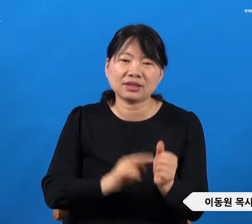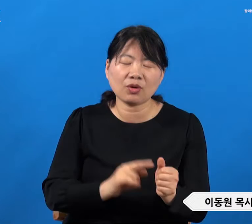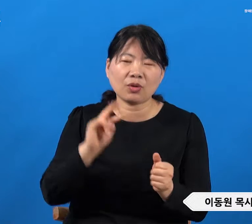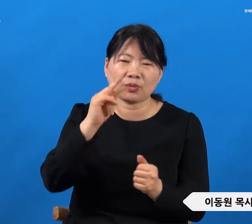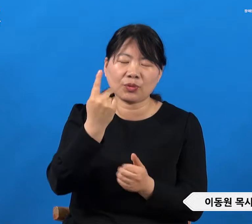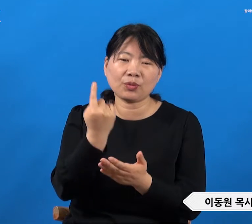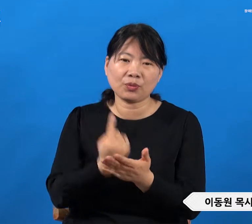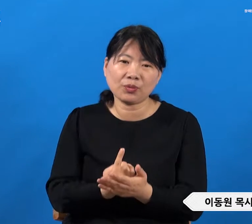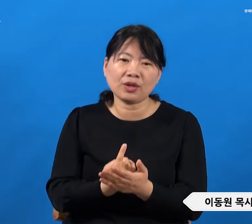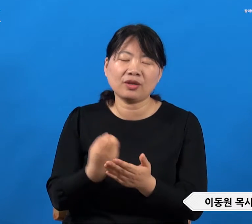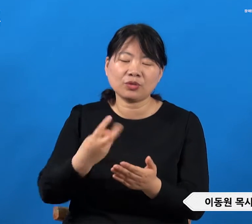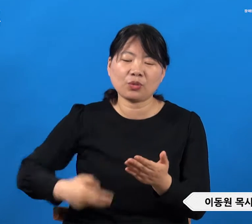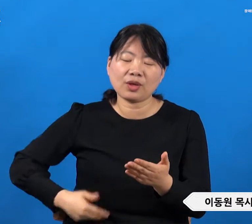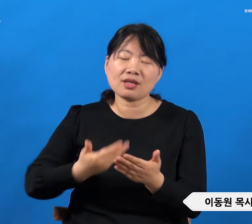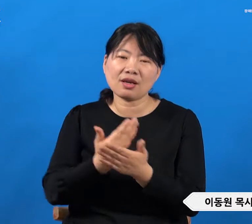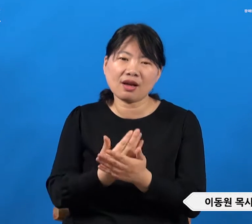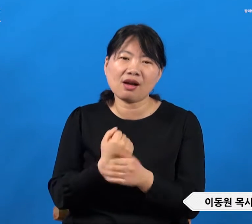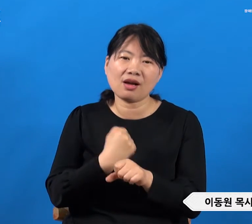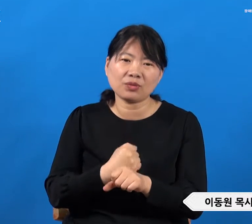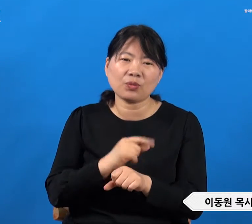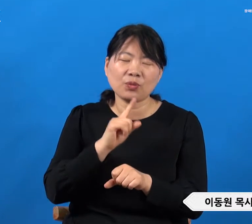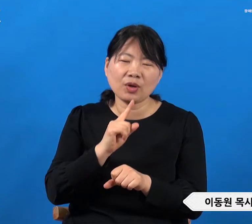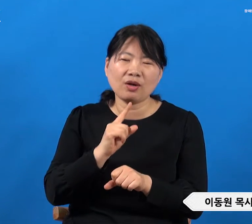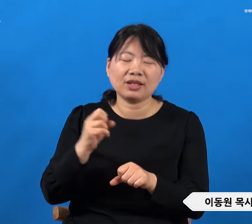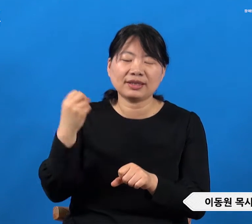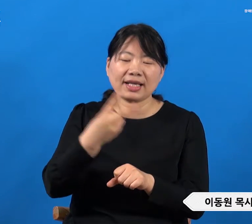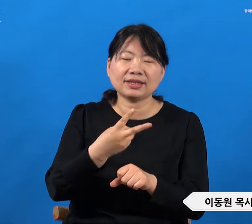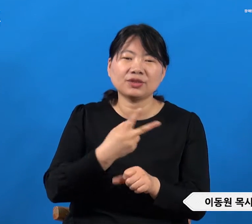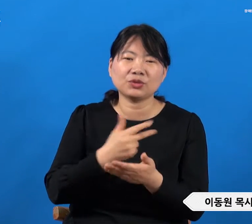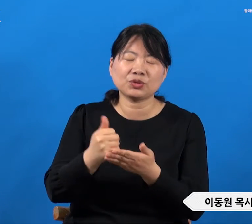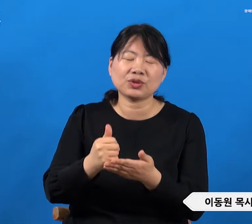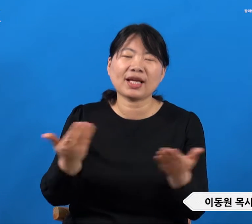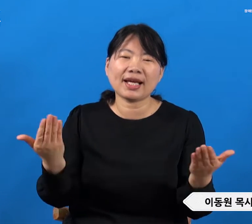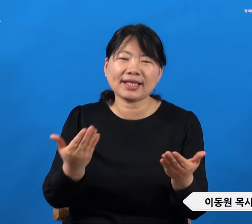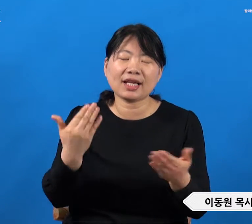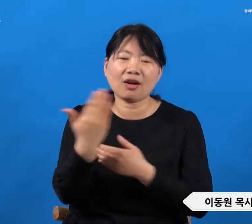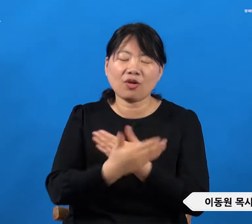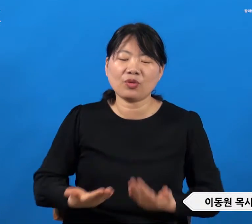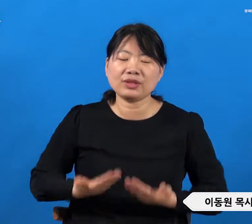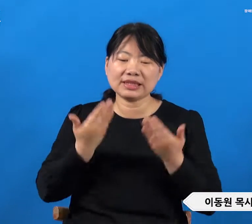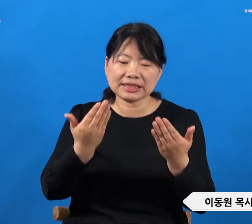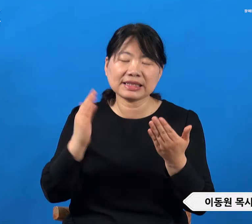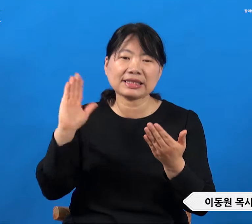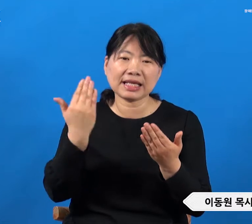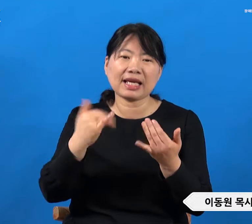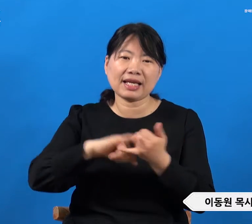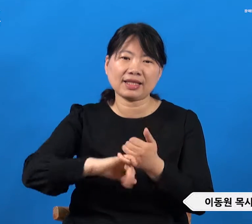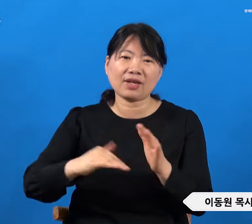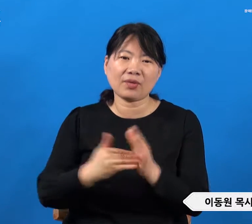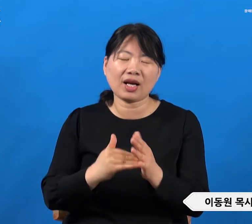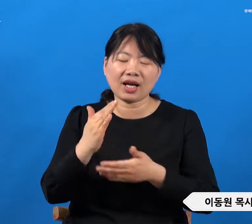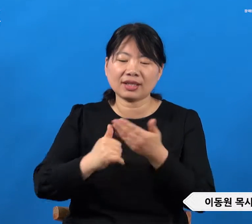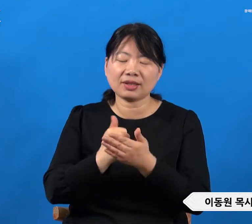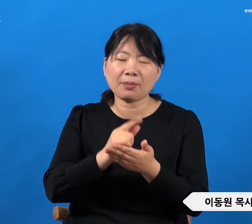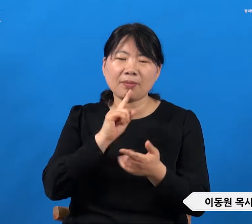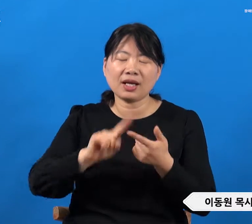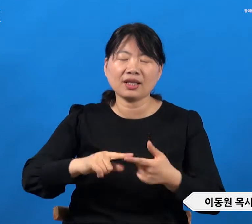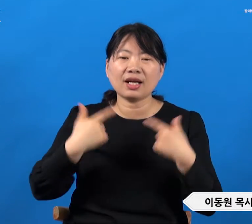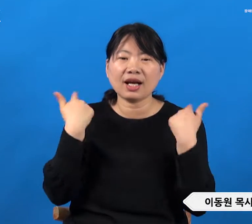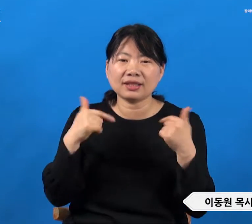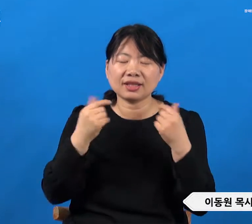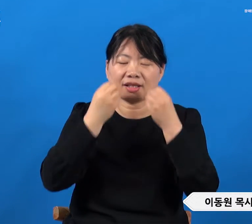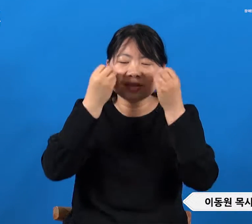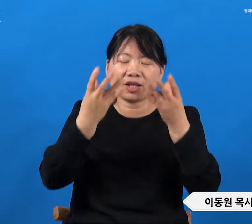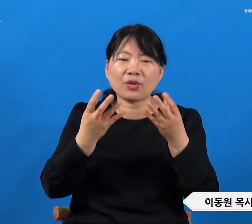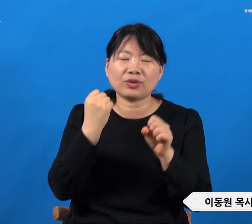백성들은 돌이킵니다. 회개합니다. 그리고 다시 주의 일에 헌신하게 된 것입니다. 하나님의 말씀은